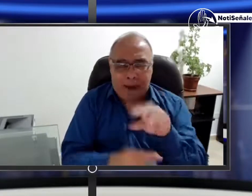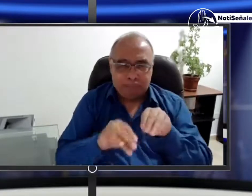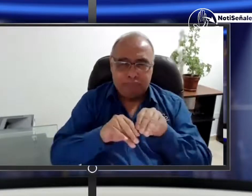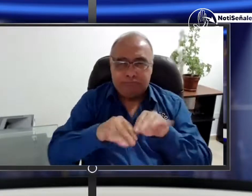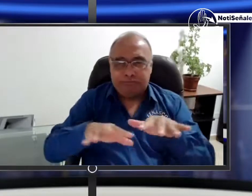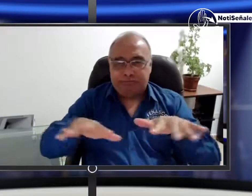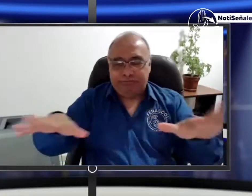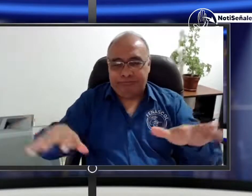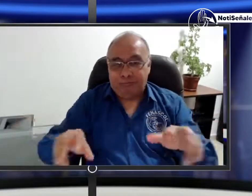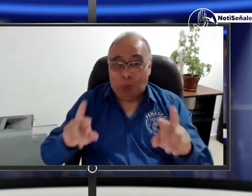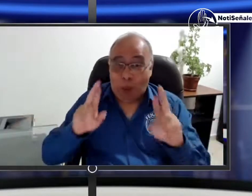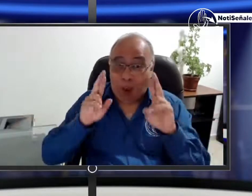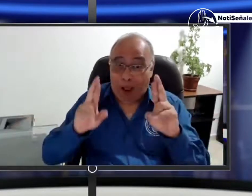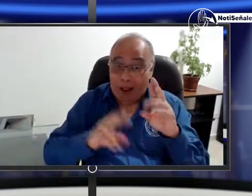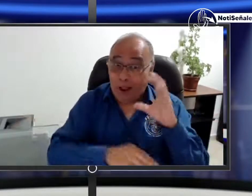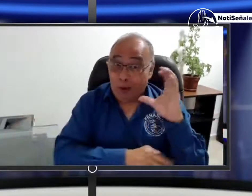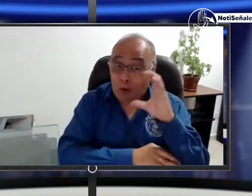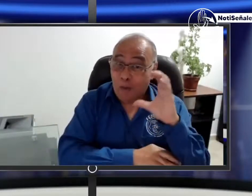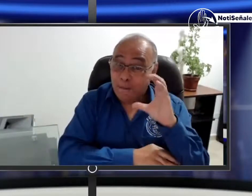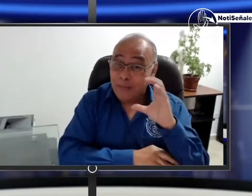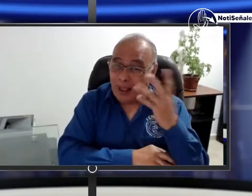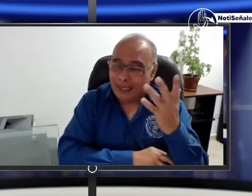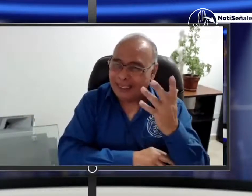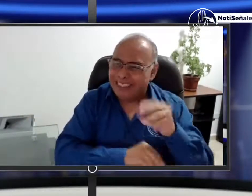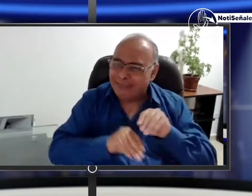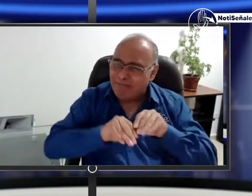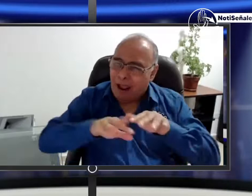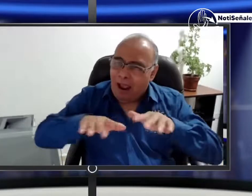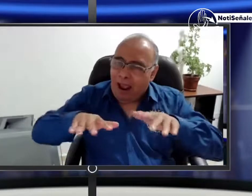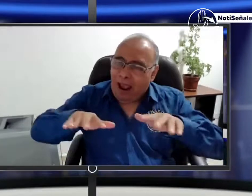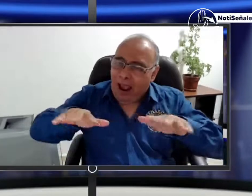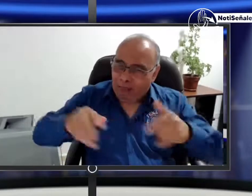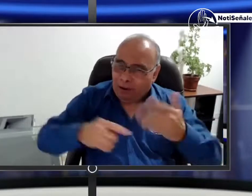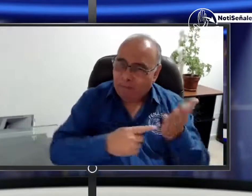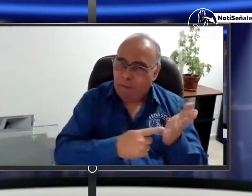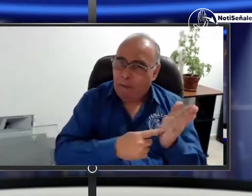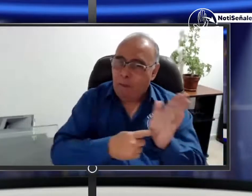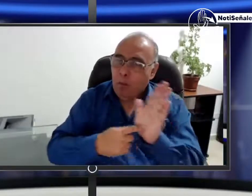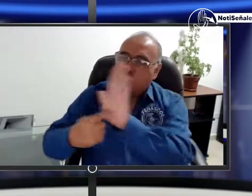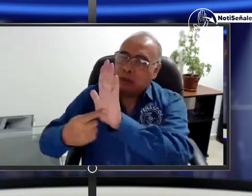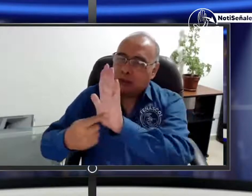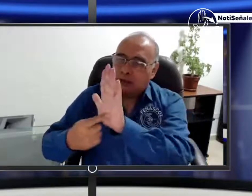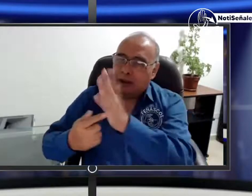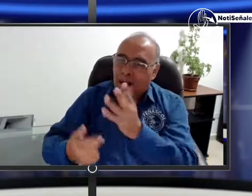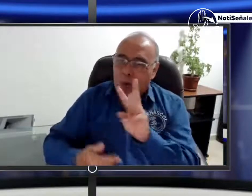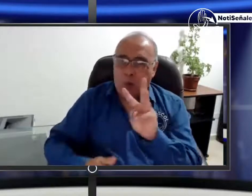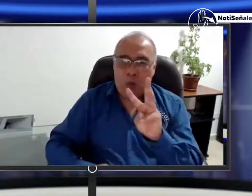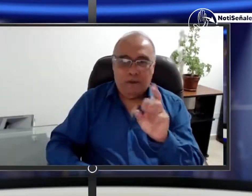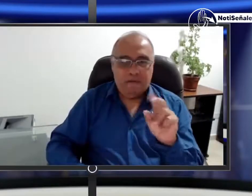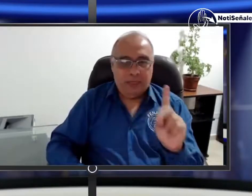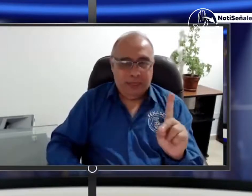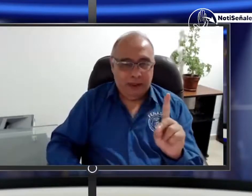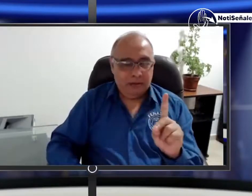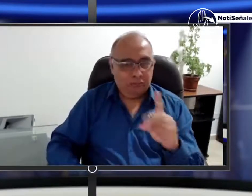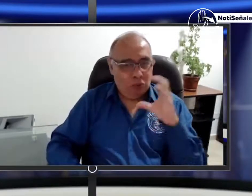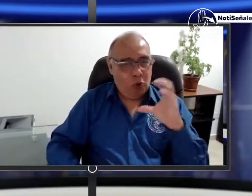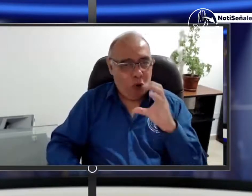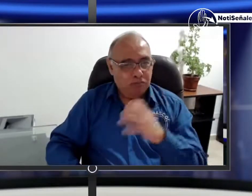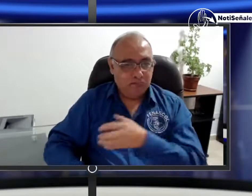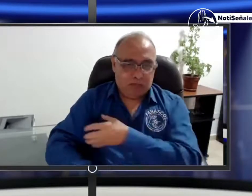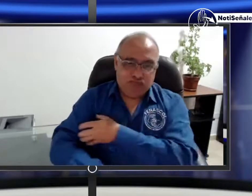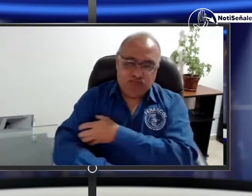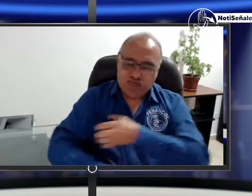numeral y lógicamente aunando el vídeo con el numeral que propongamos y por supuesto